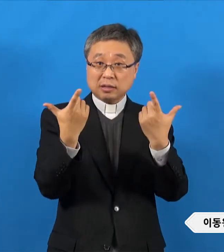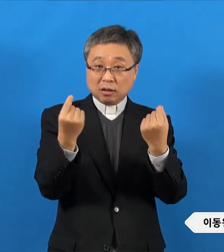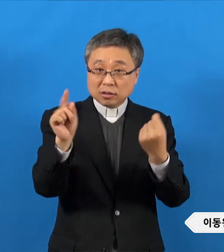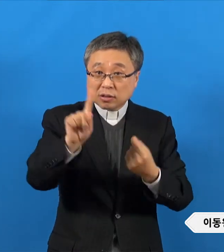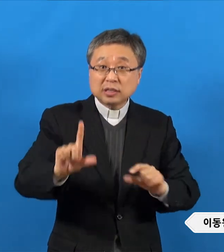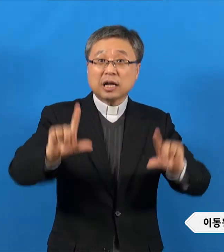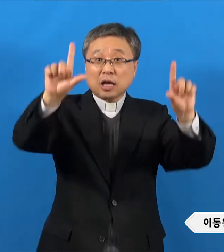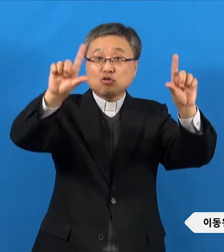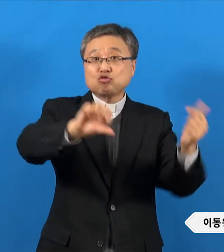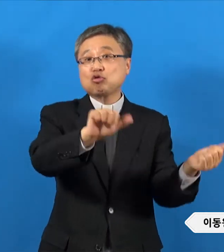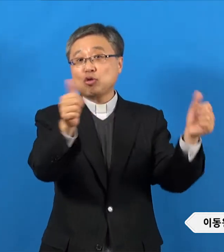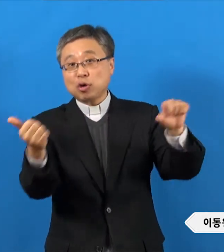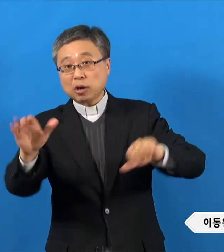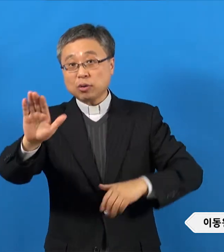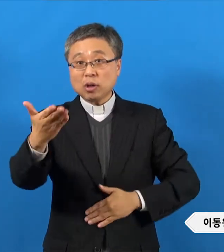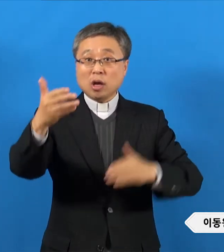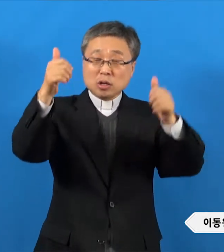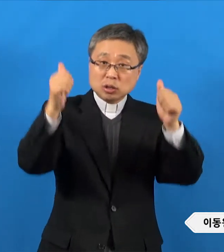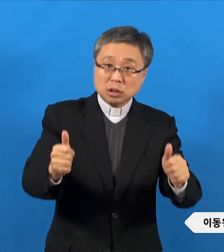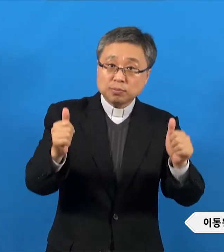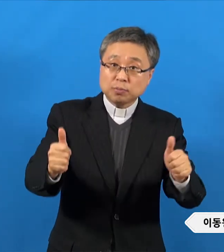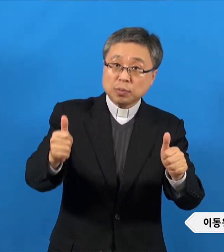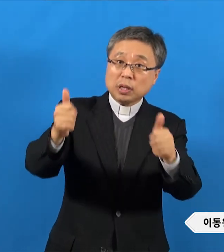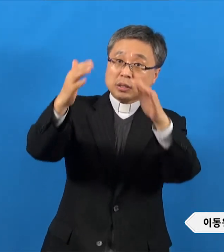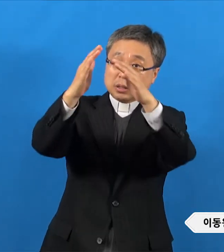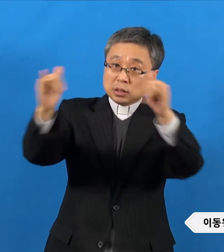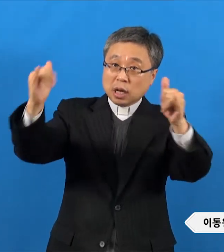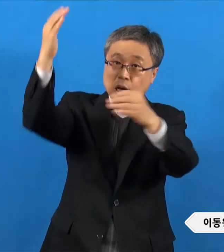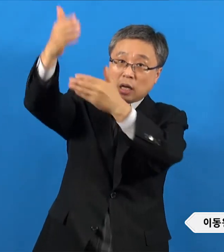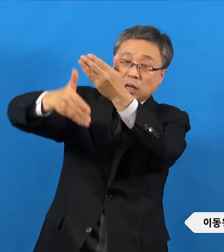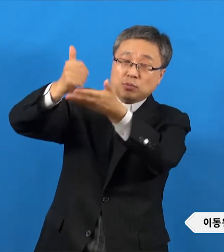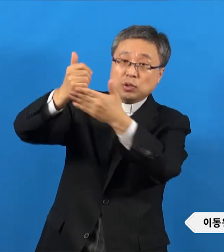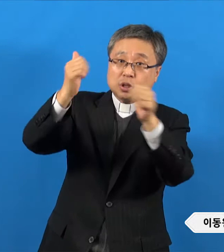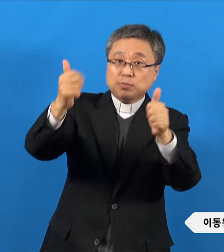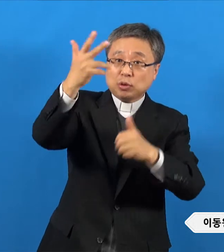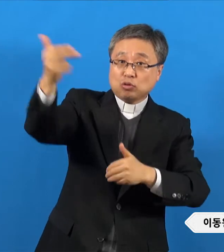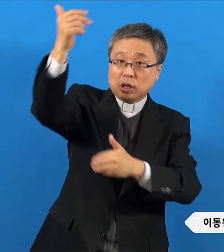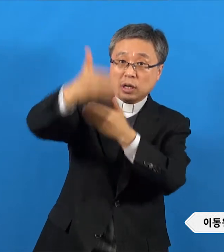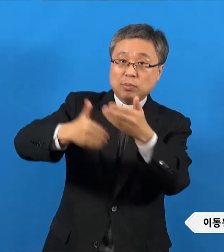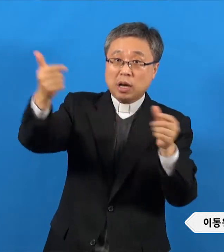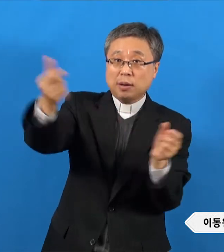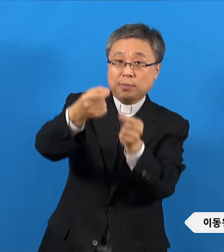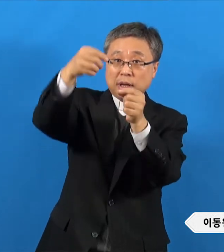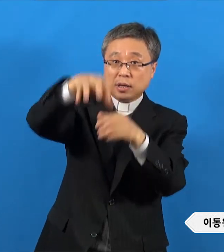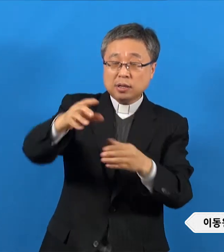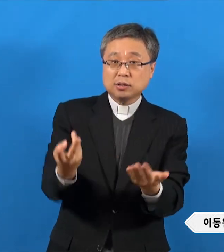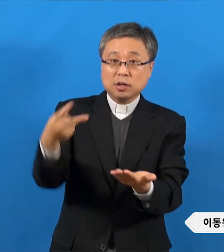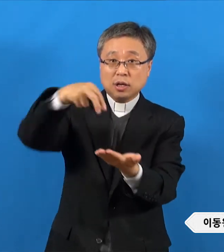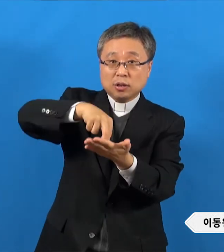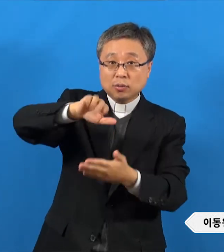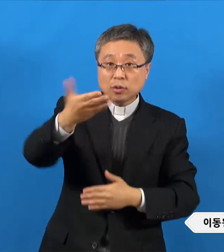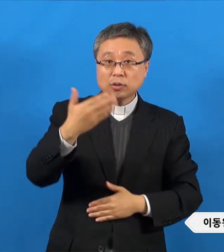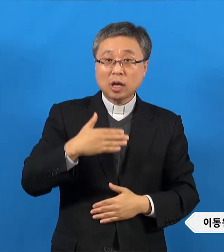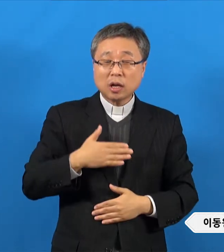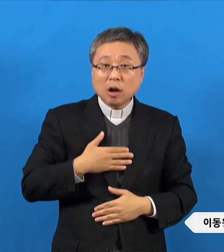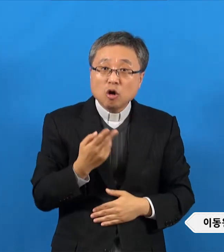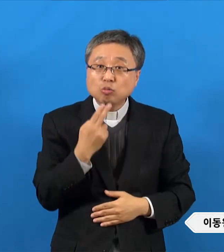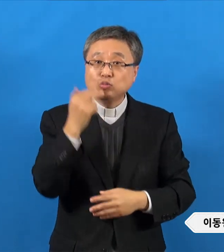즉시로 우리는 심판자 하나님 앞에 서야 합니다. 자, 그날 나는 무신론의 선택을 후회하지